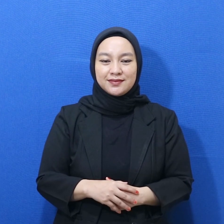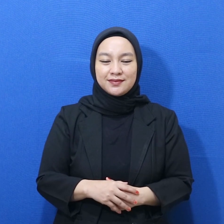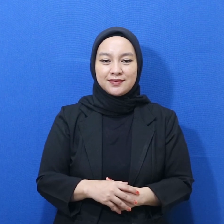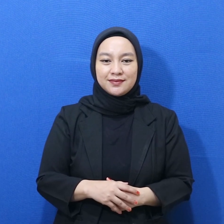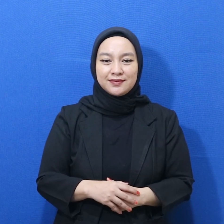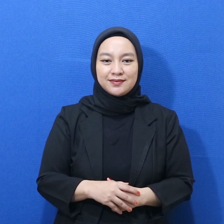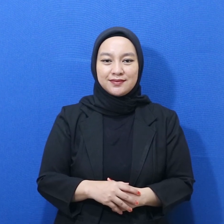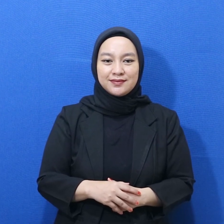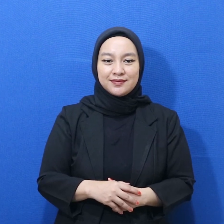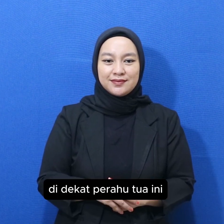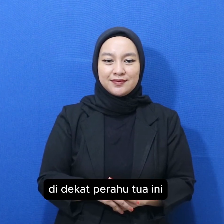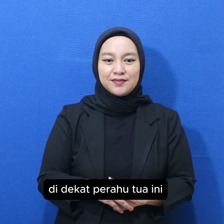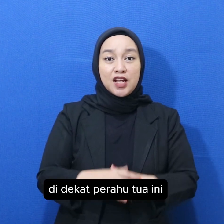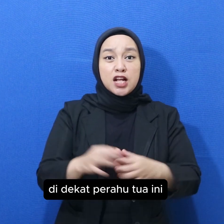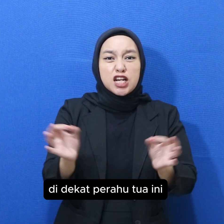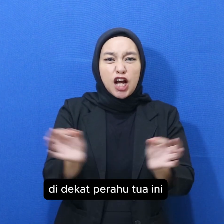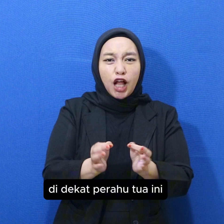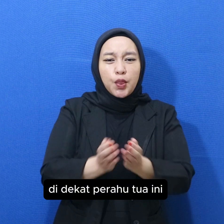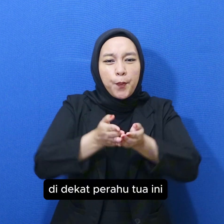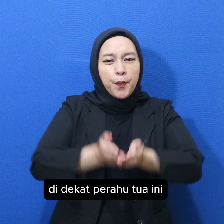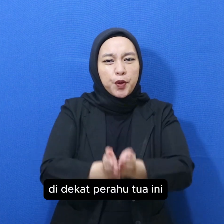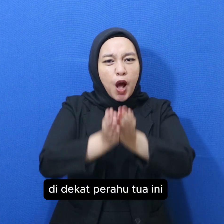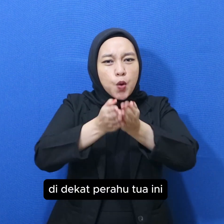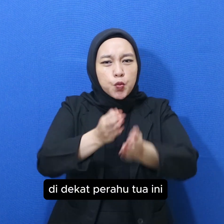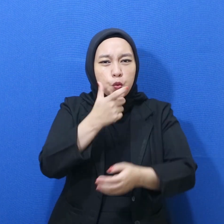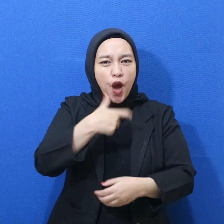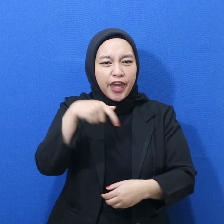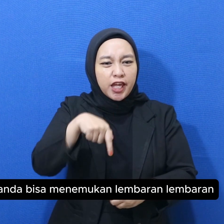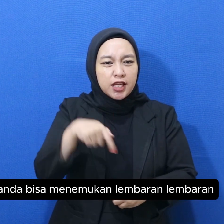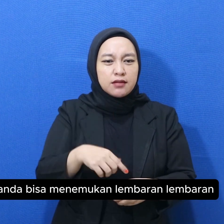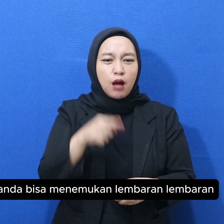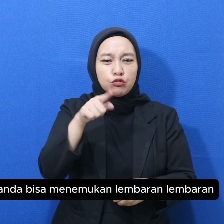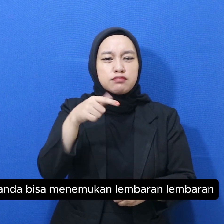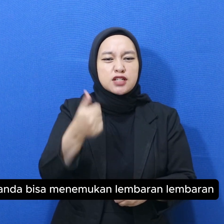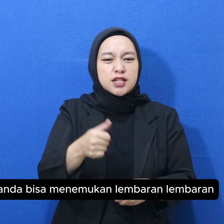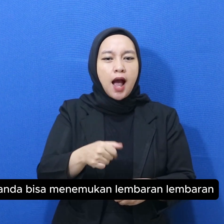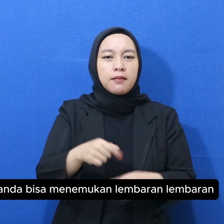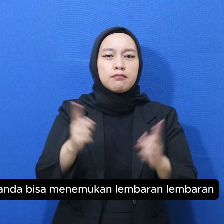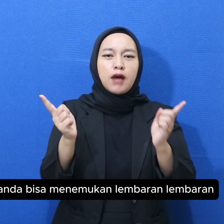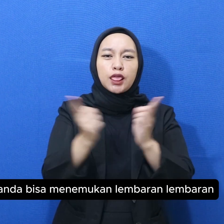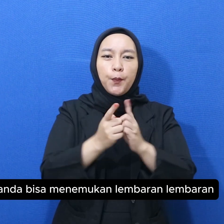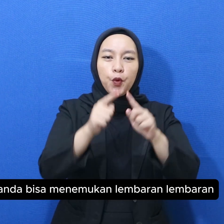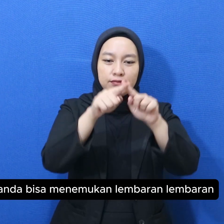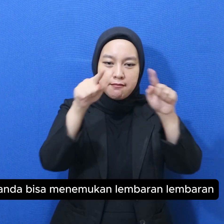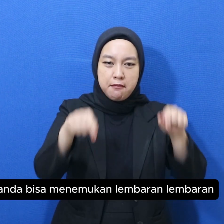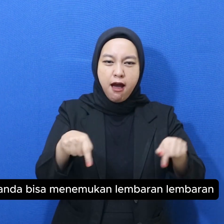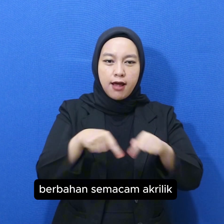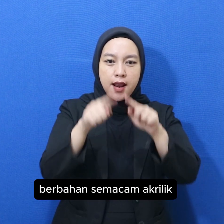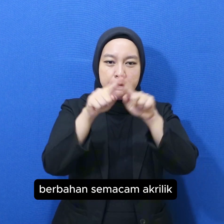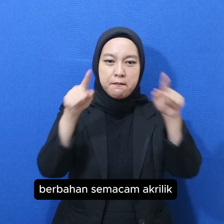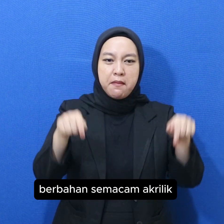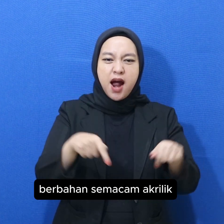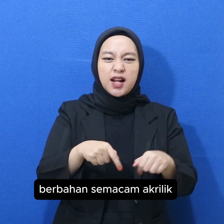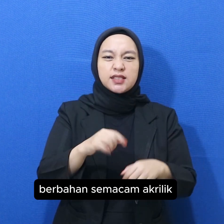Di dekat perahu tua ini, Anda bisa menemukan lembaran-lembaran berbahan semacam akrilik yang